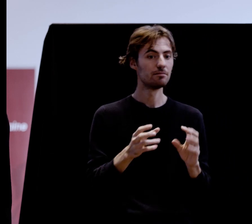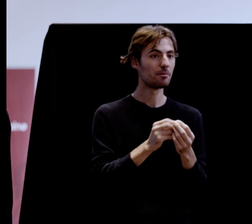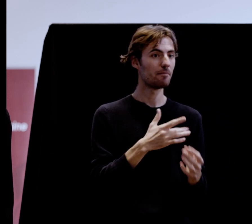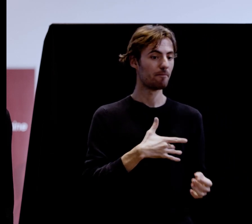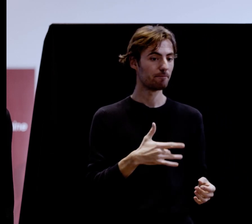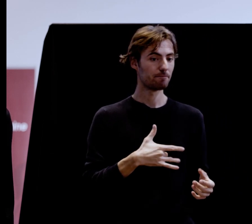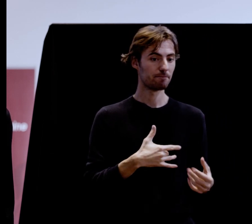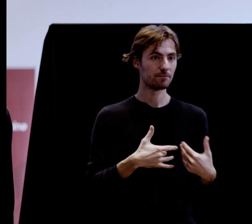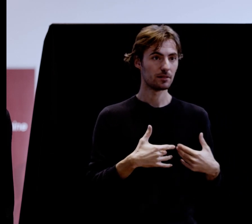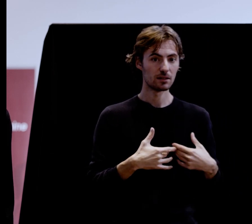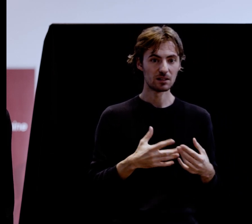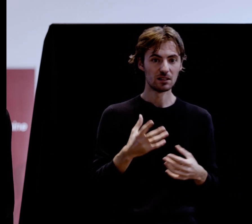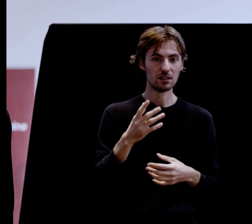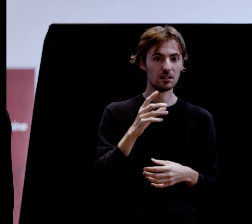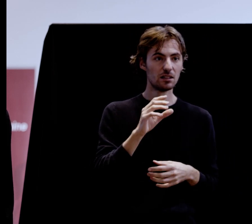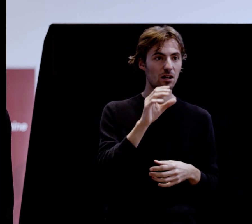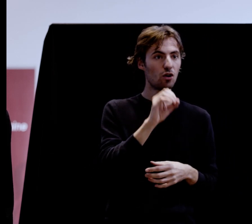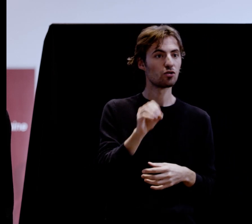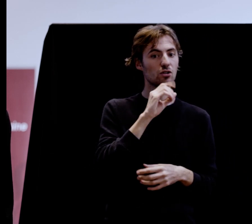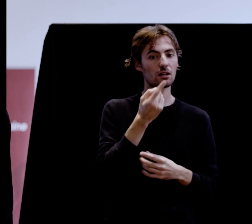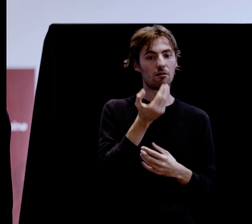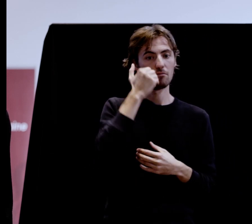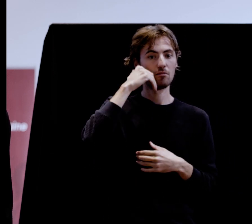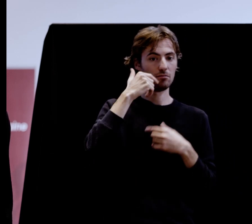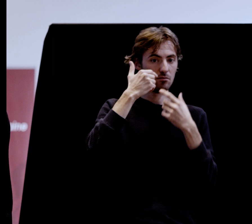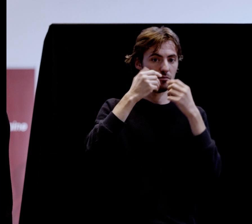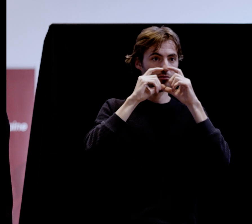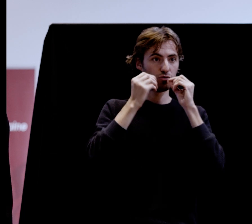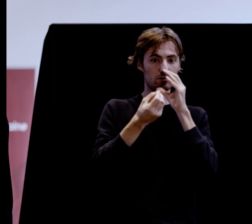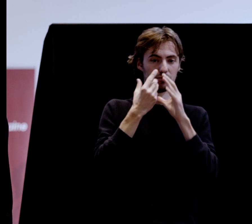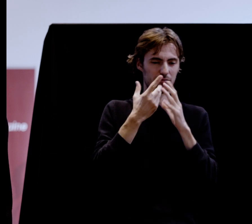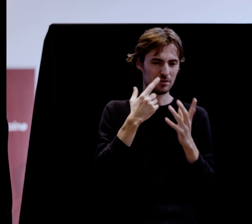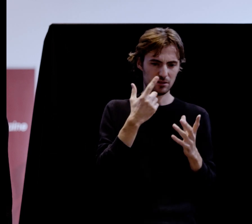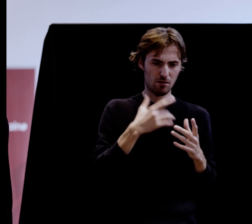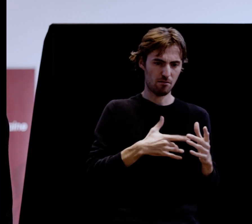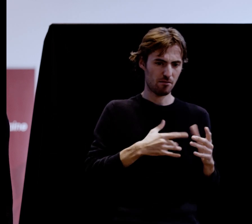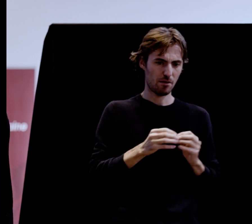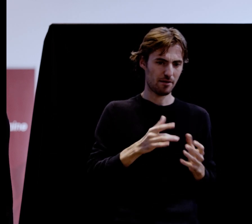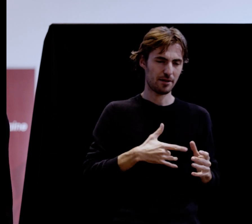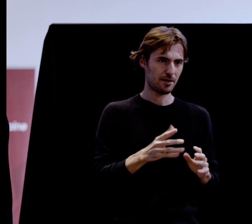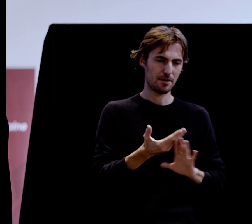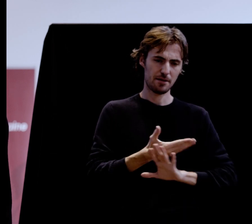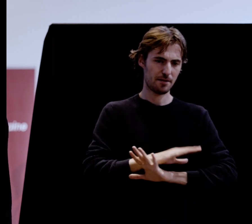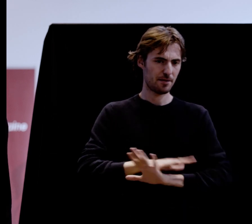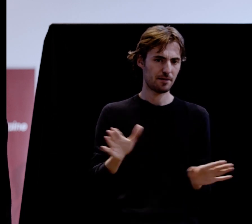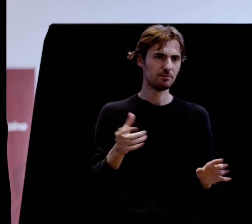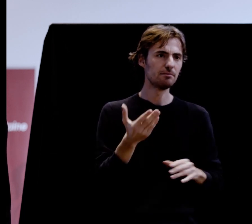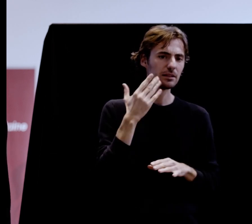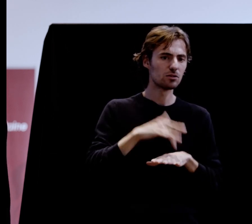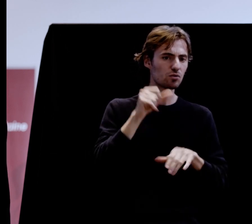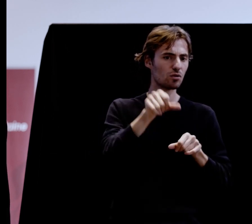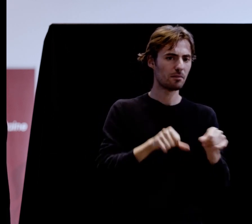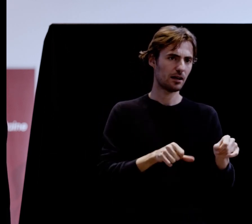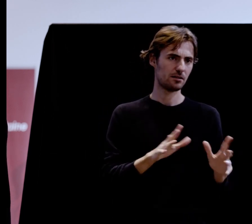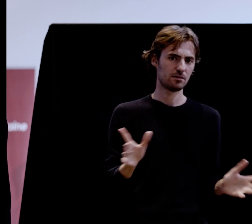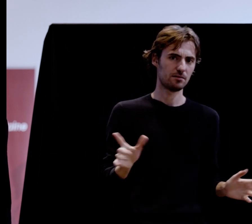exemple, amener les œstrogènes par la bouche. C'est vrai également pour les moyens de contraception. En cas de pathologie cardiaque qui a été opérée, dans la plupart des cas, on n'a